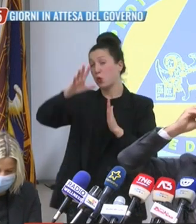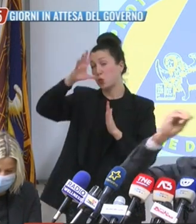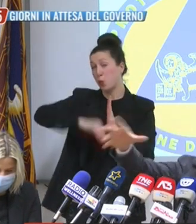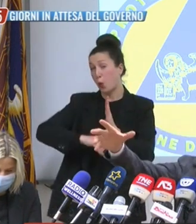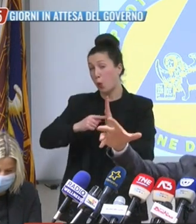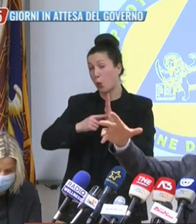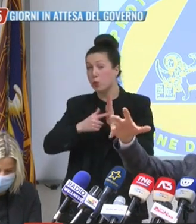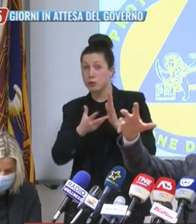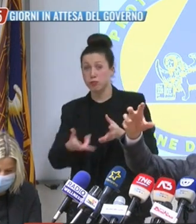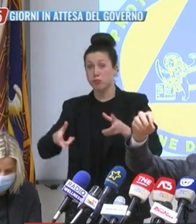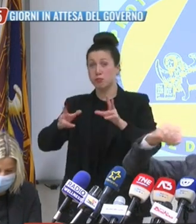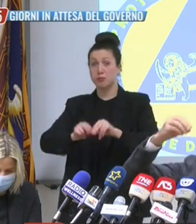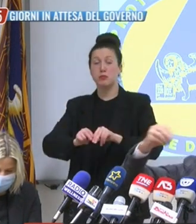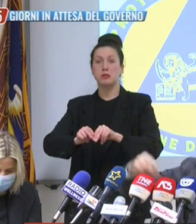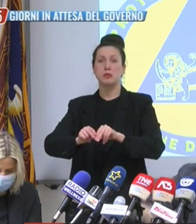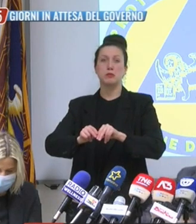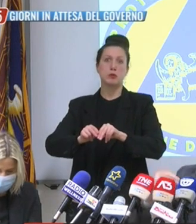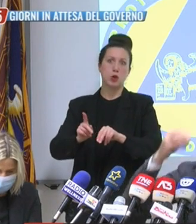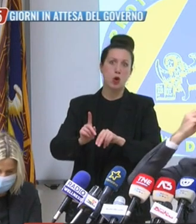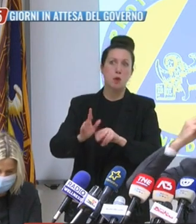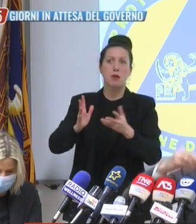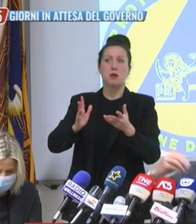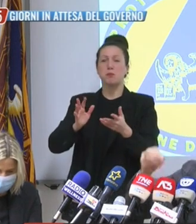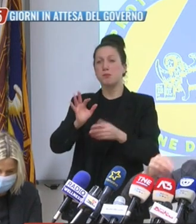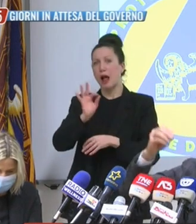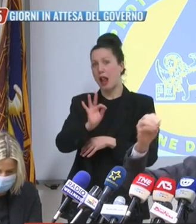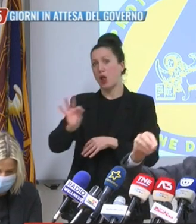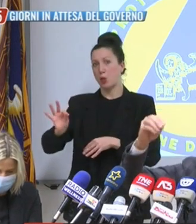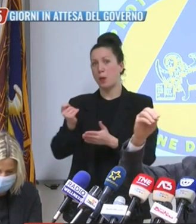anche magari non impattante nella vita delle persone, ma che servirà, che so, per dire,